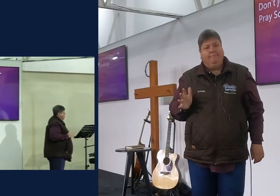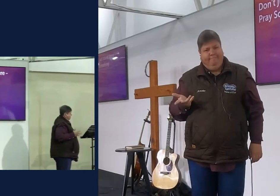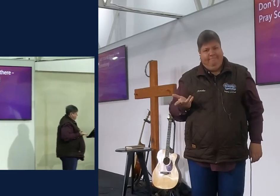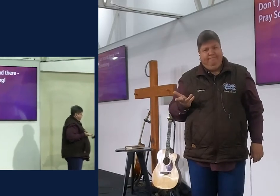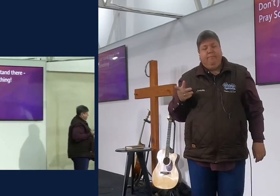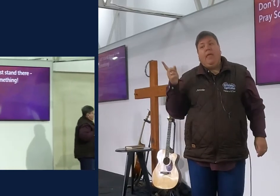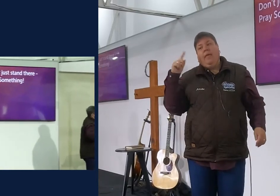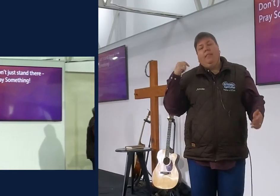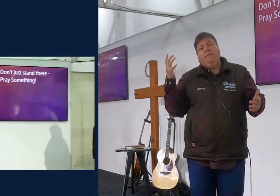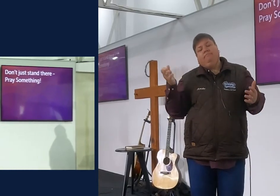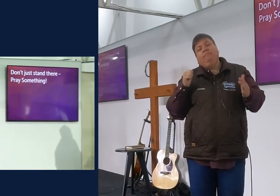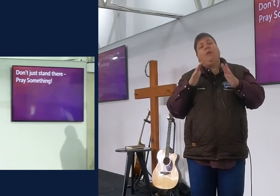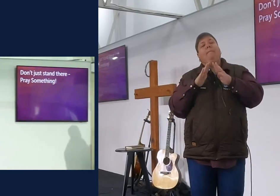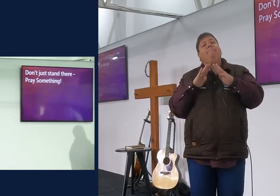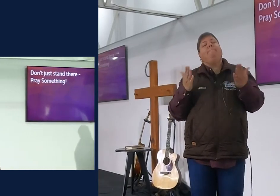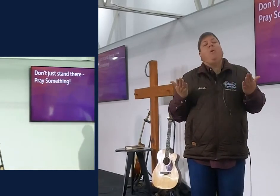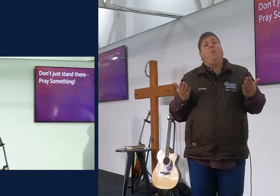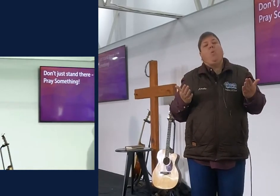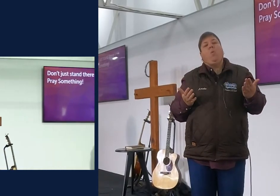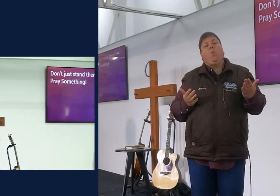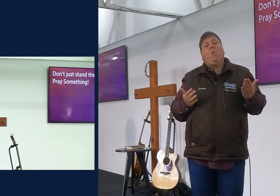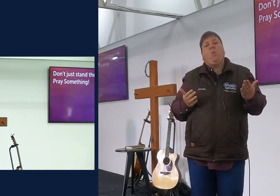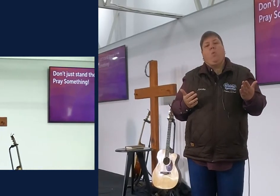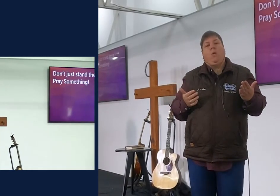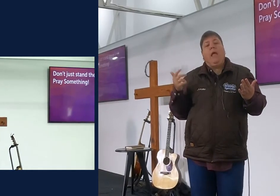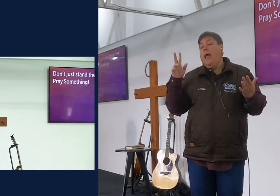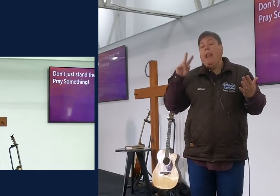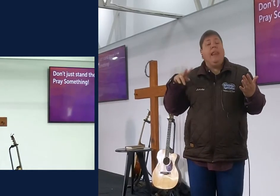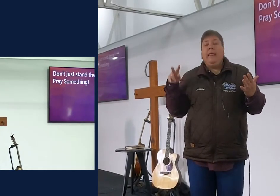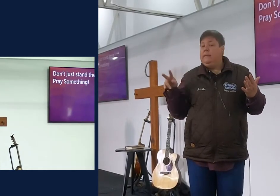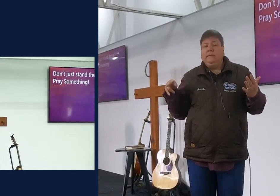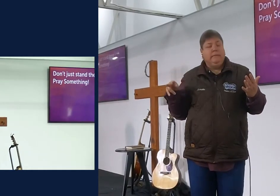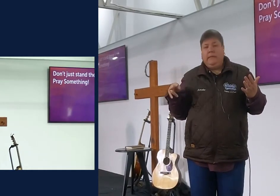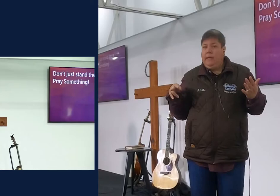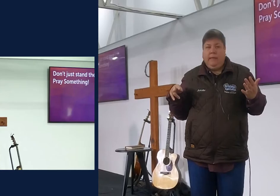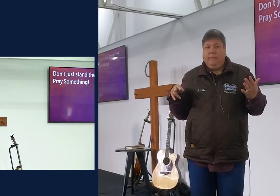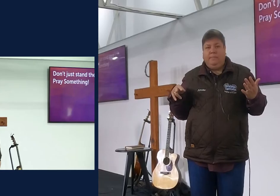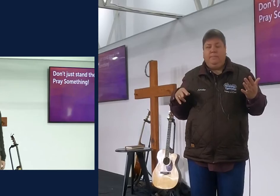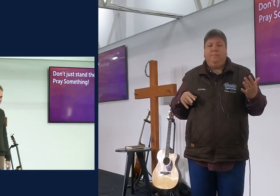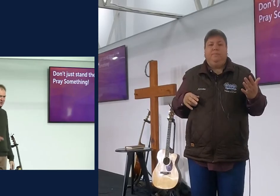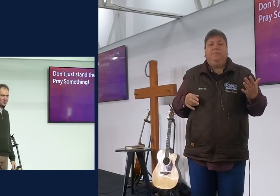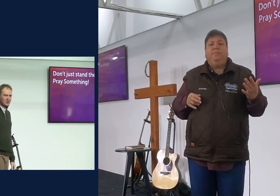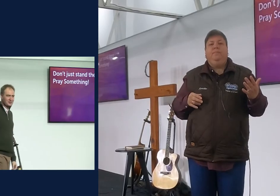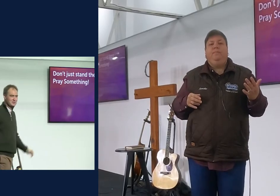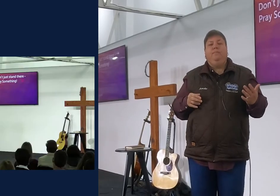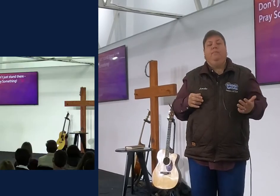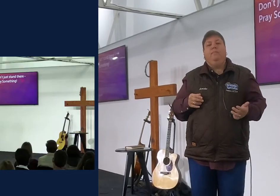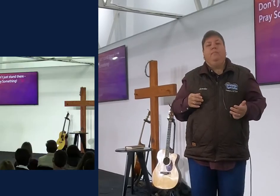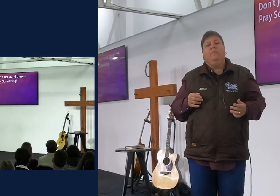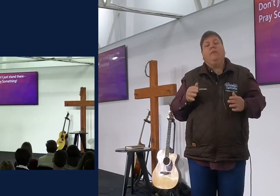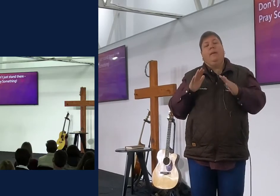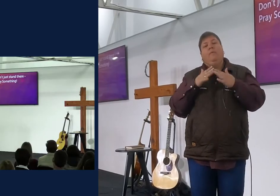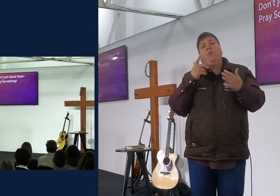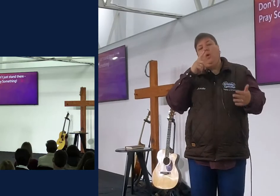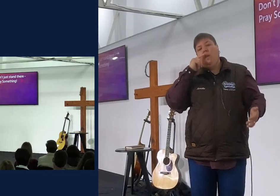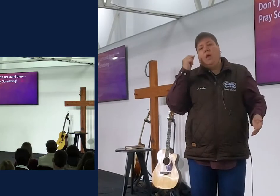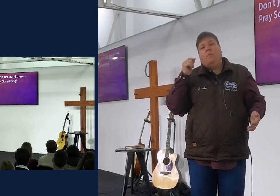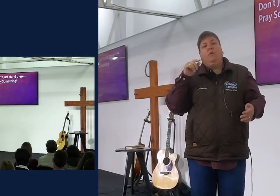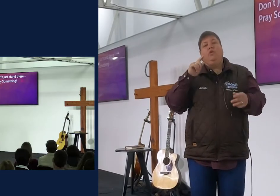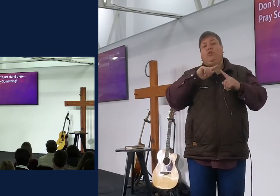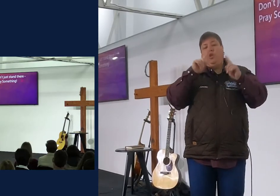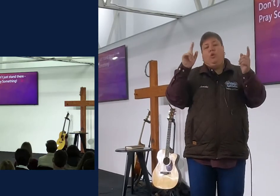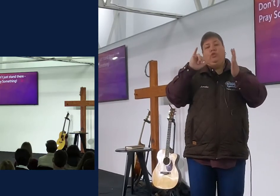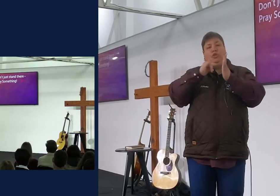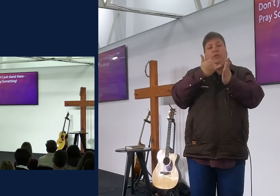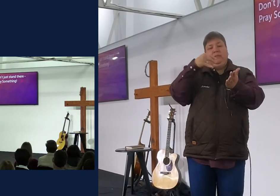het jy nog een boek geseen, wat, wat die, wat die, ek het nie die boek gelees nie, daar het jy die boek en jy kan vir my leen, ek sal het nogal graag gesê, maar die boekse naam was, don't you stand